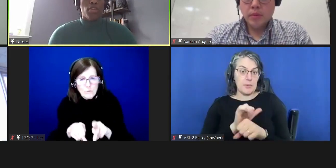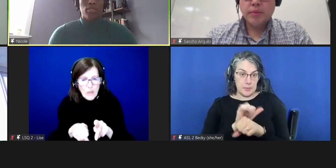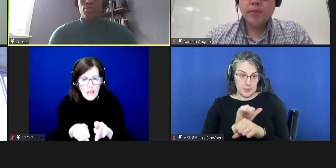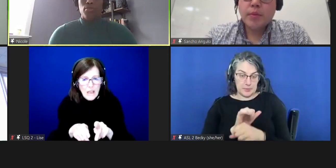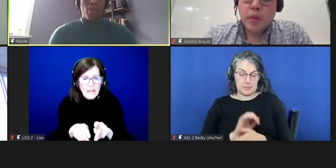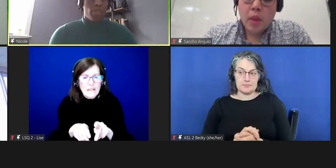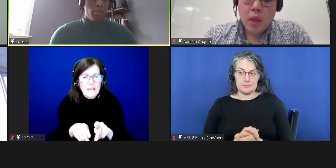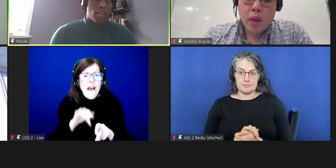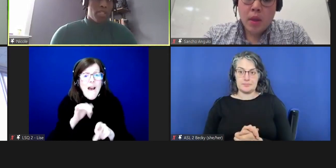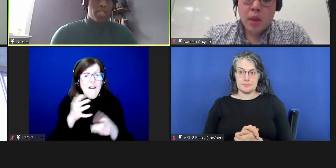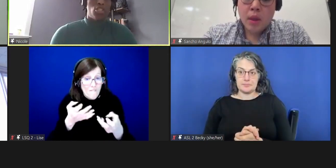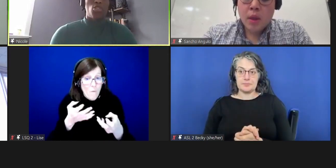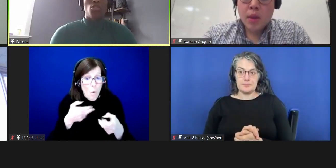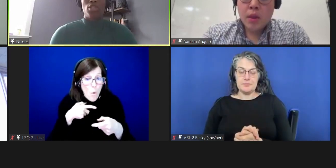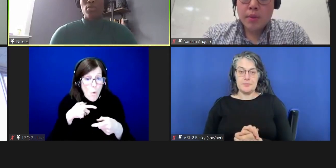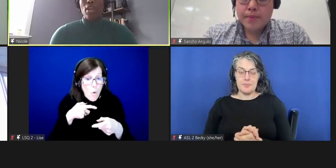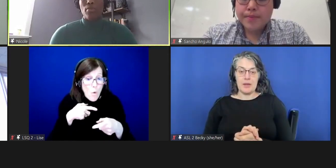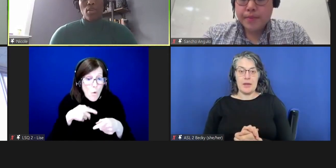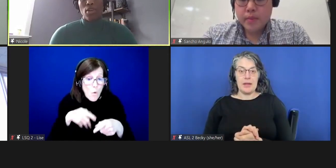telle chose ou telle autre.